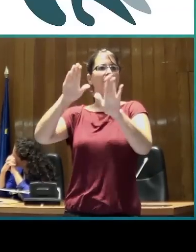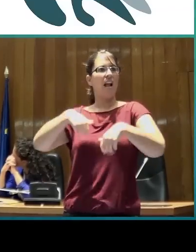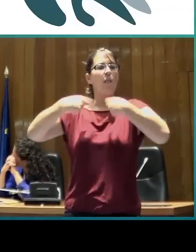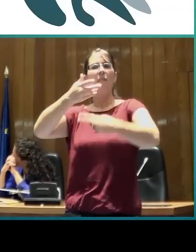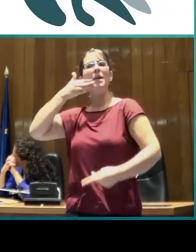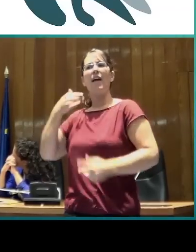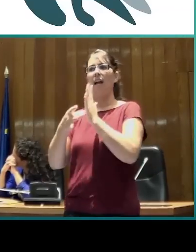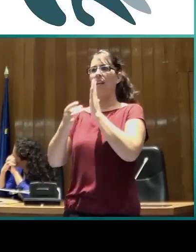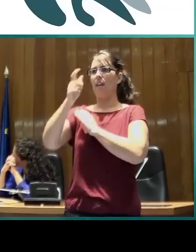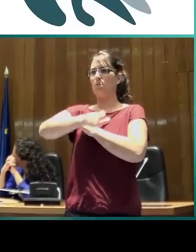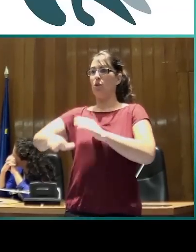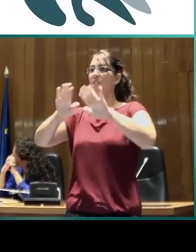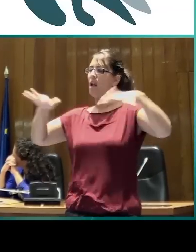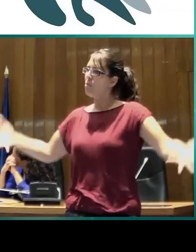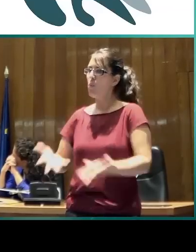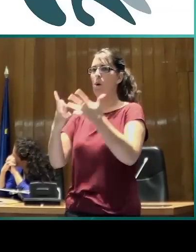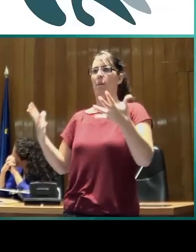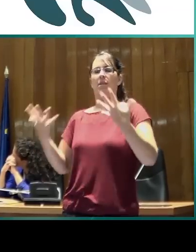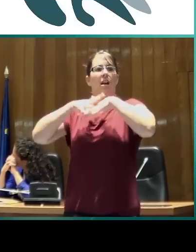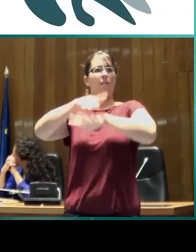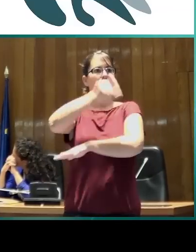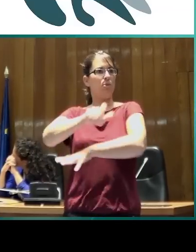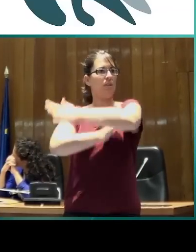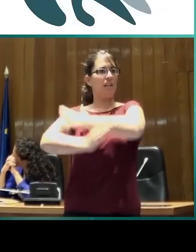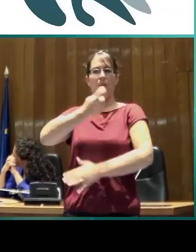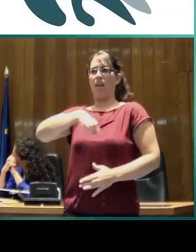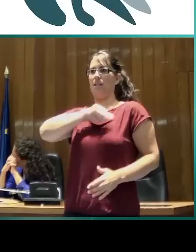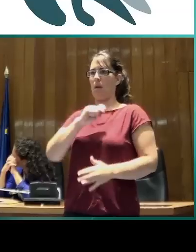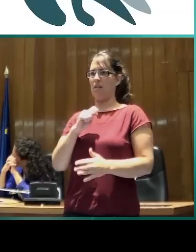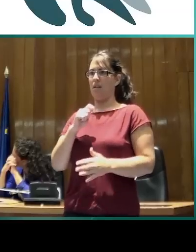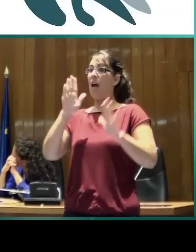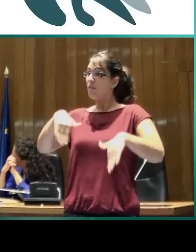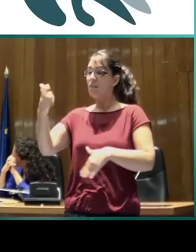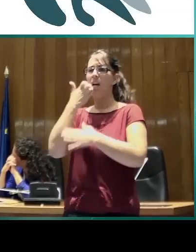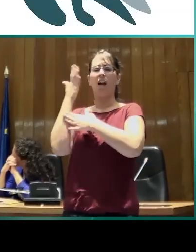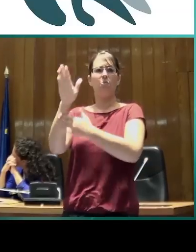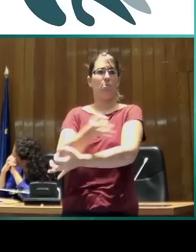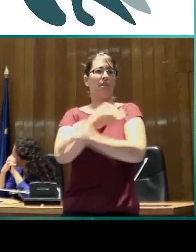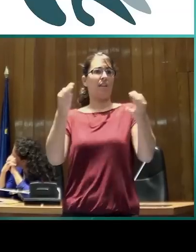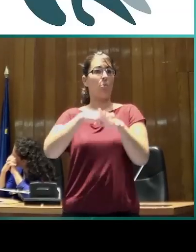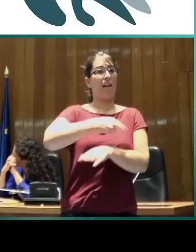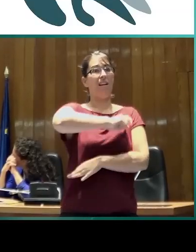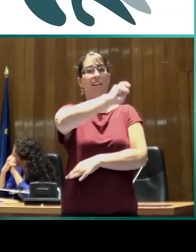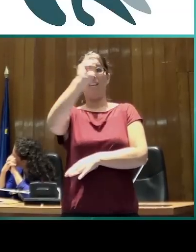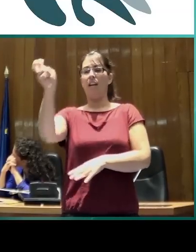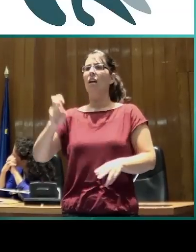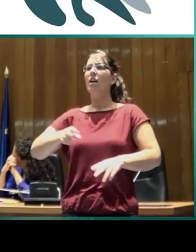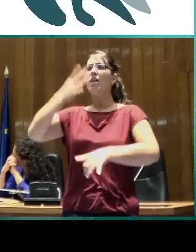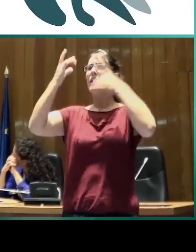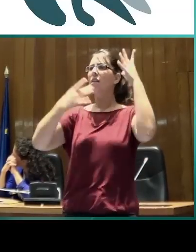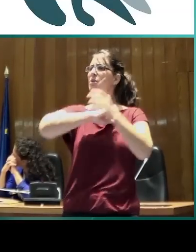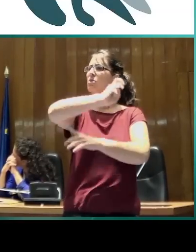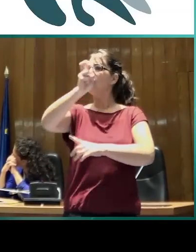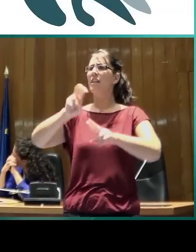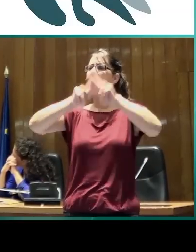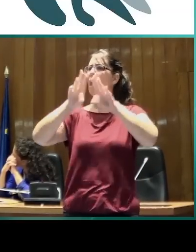promoviendo la integración social de millones de personas con discapacidad en España, sirviendo así de ejemplo a numerosas iniciativas internacionales que